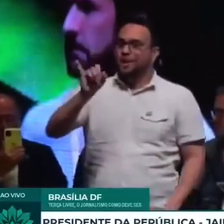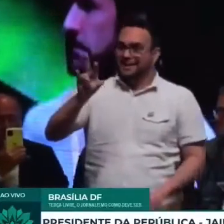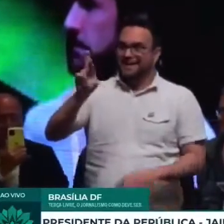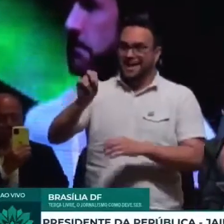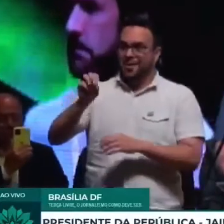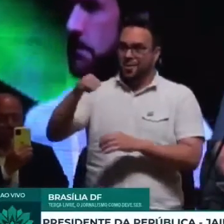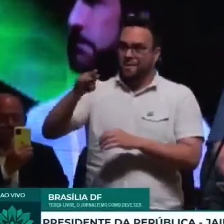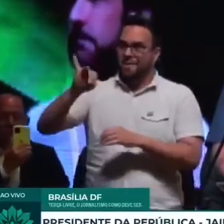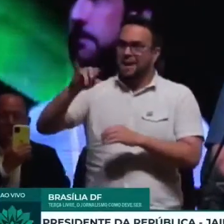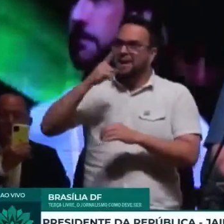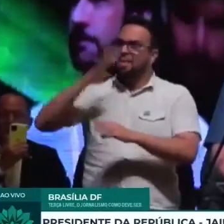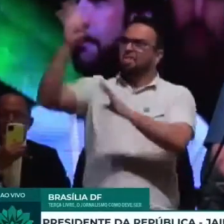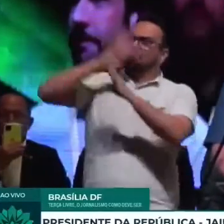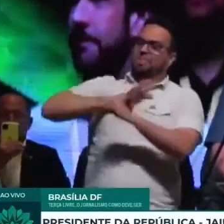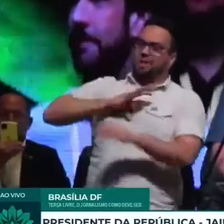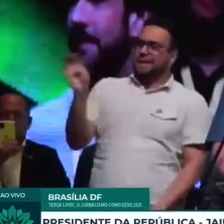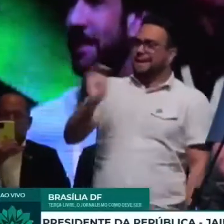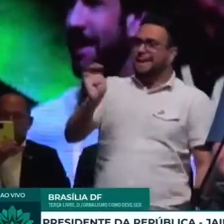cheguei